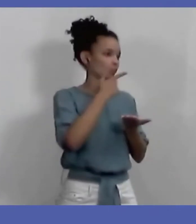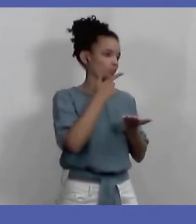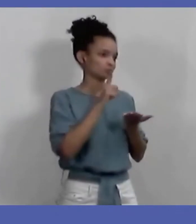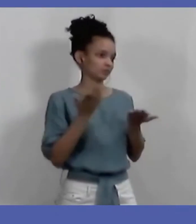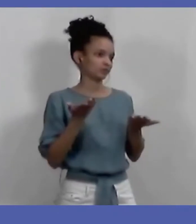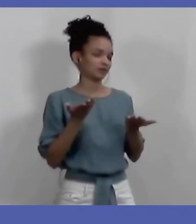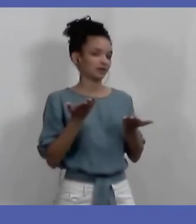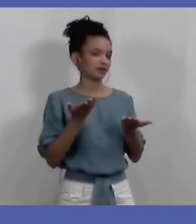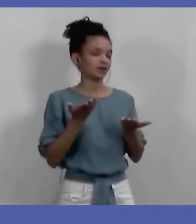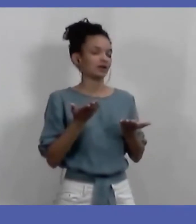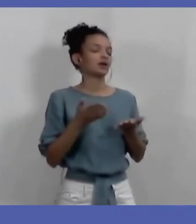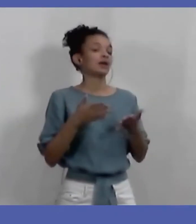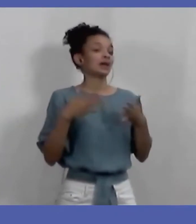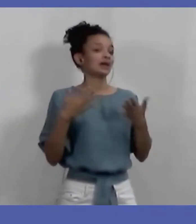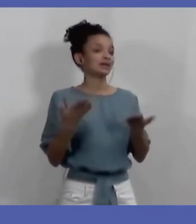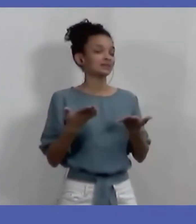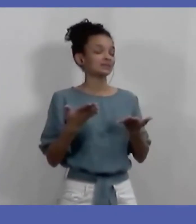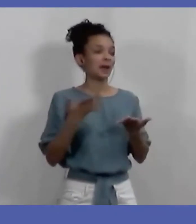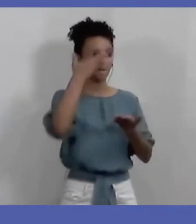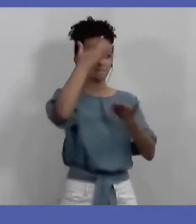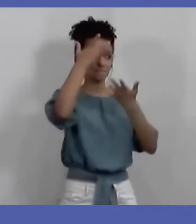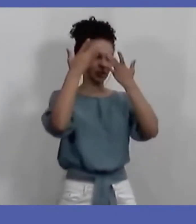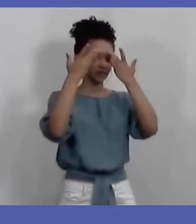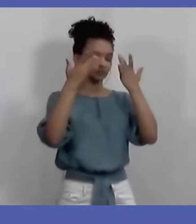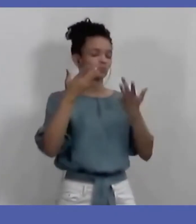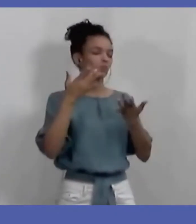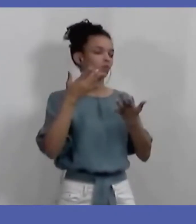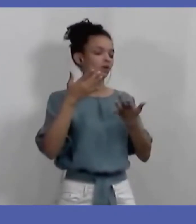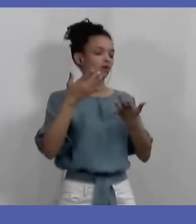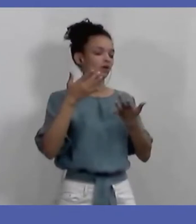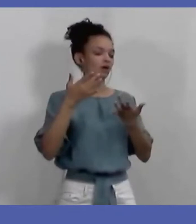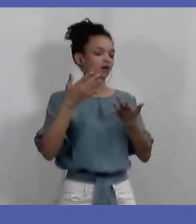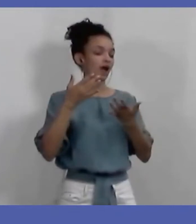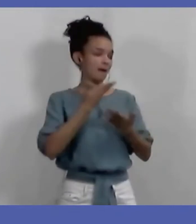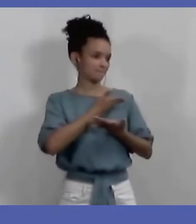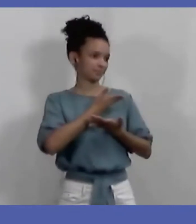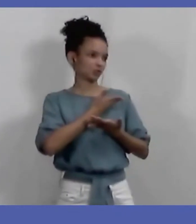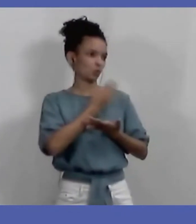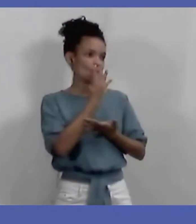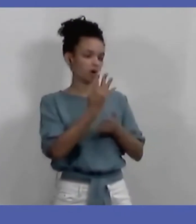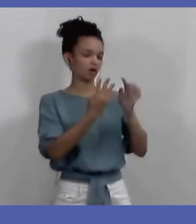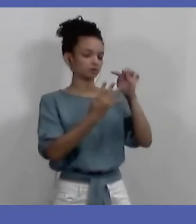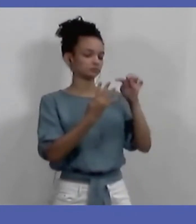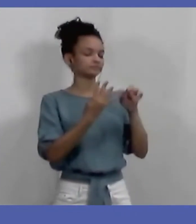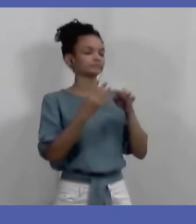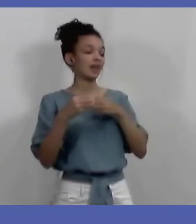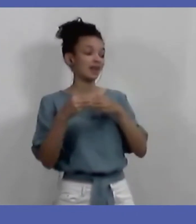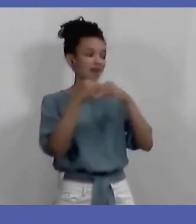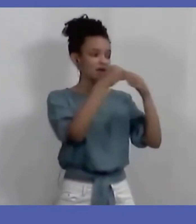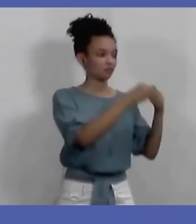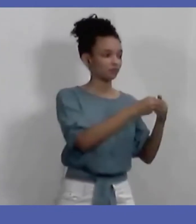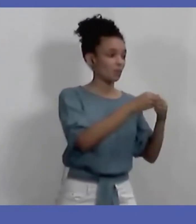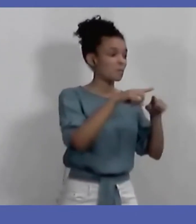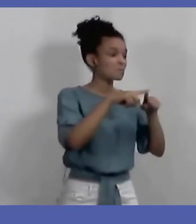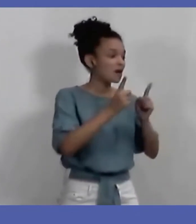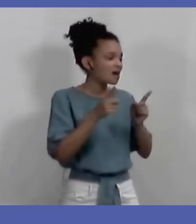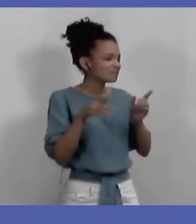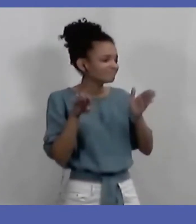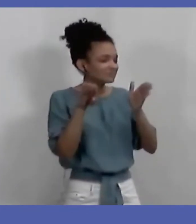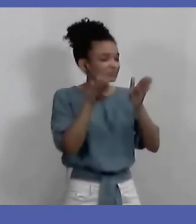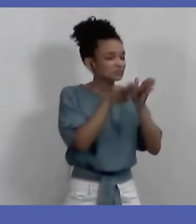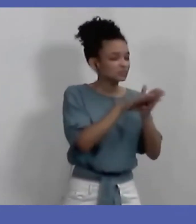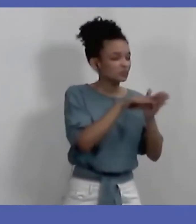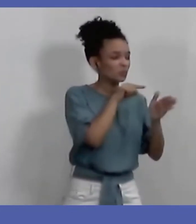andar, então ele tinha 4 amigos, né? E levou ele. Mas quando chegou, eles queriam